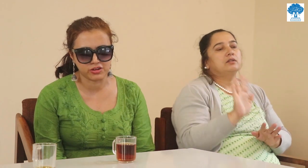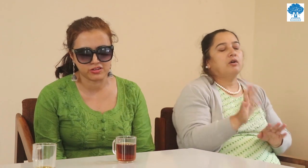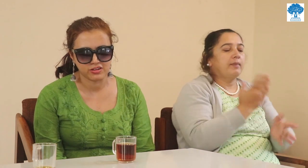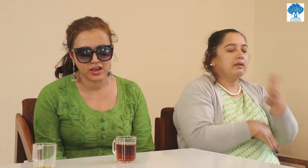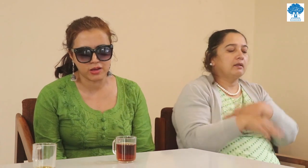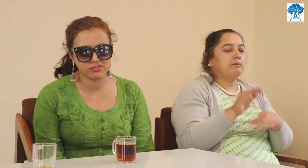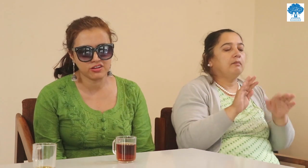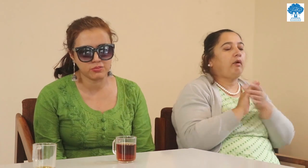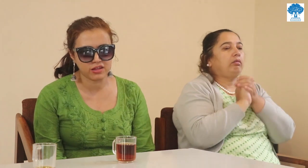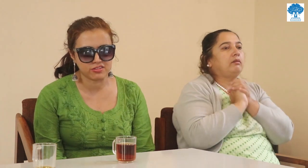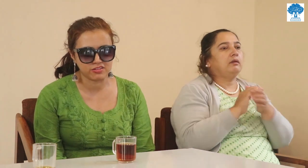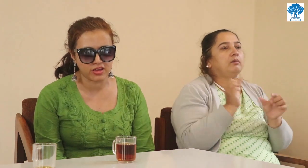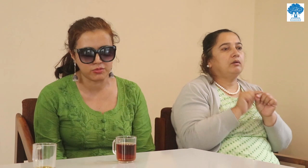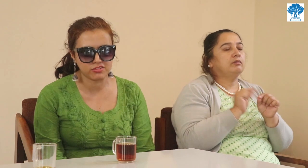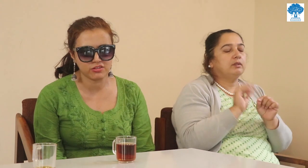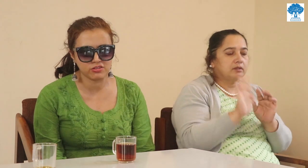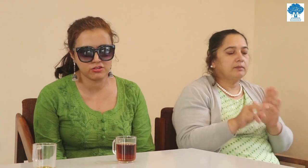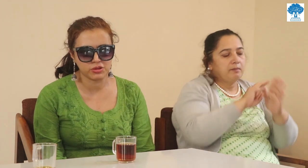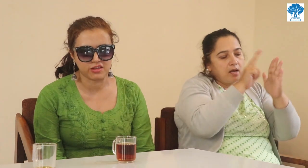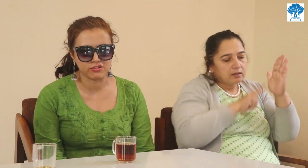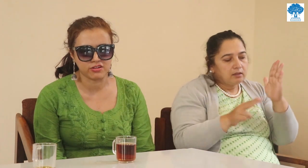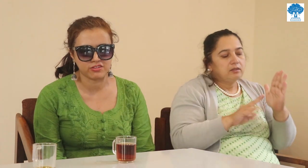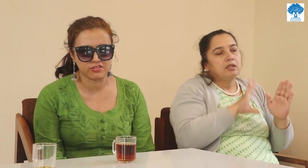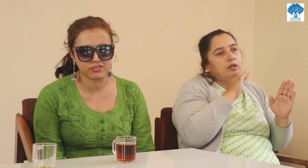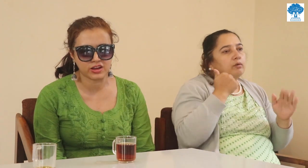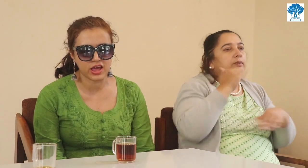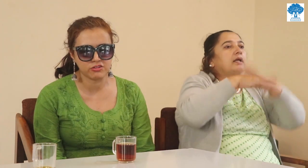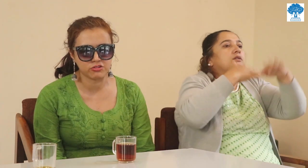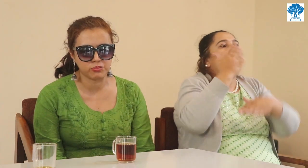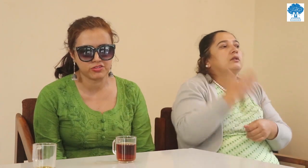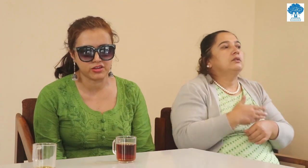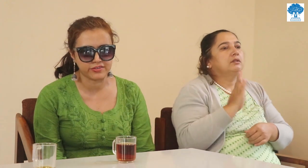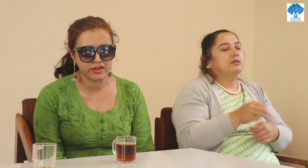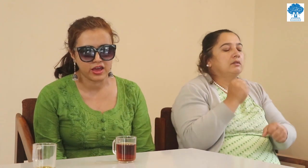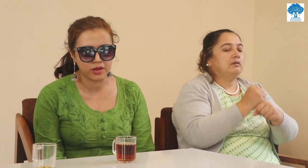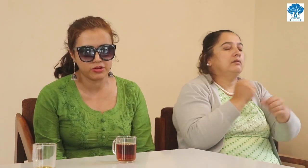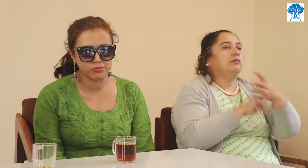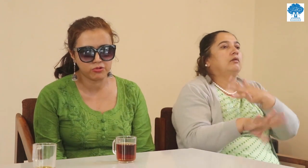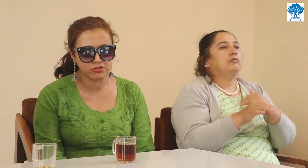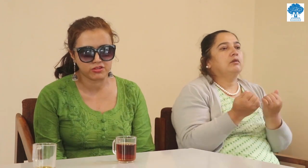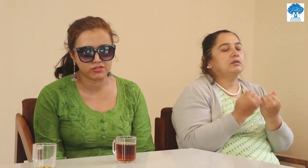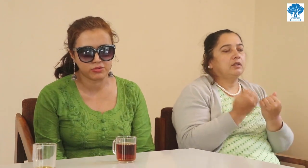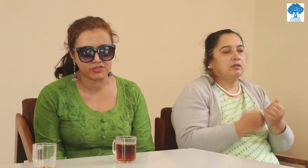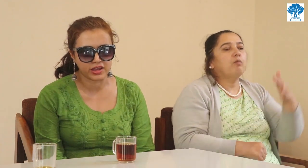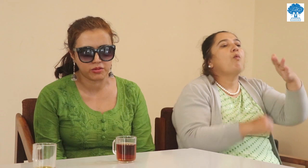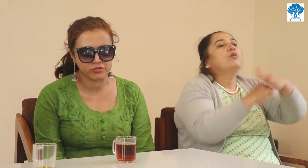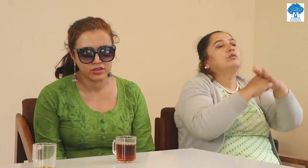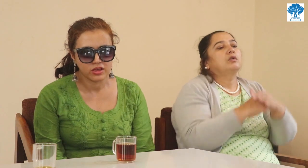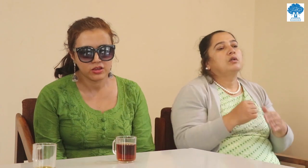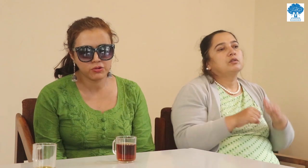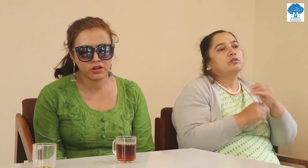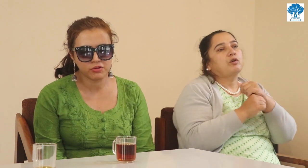बनाउनुपर्छ भनेर हामीसँग महासन्धि छ हामीसँग दिगो विकासको लक्ष्य छ तर कार्यान्वयनको पछि हेर्दा हामीले पहुँचयुक्त